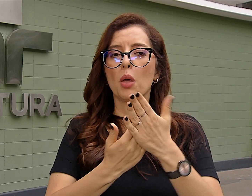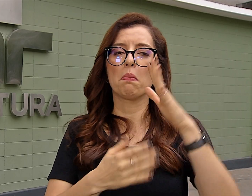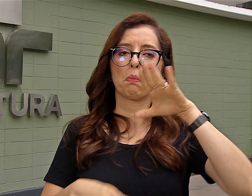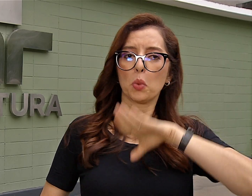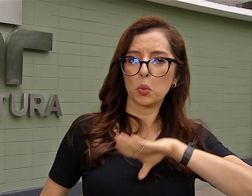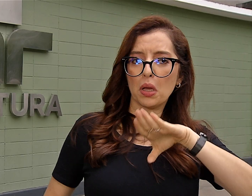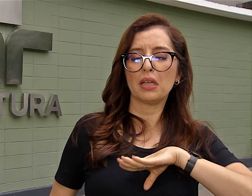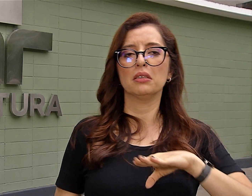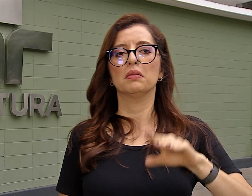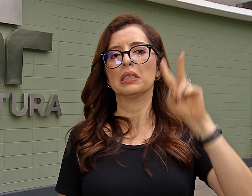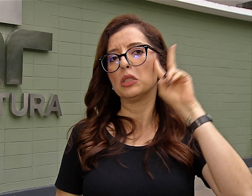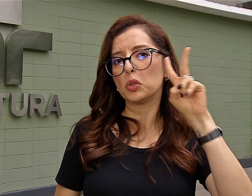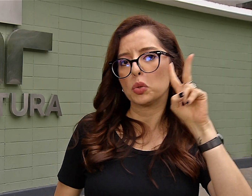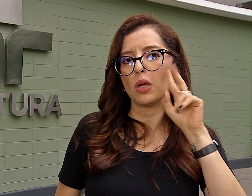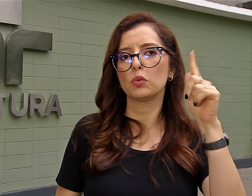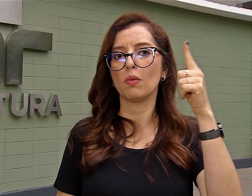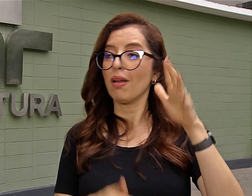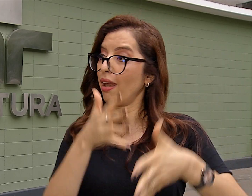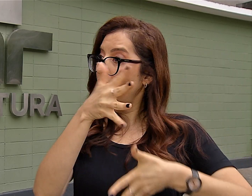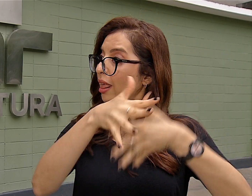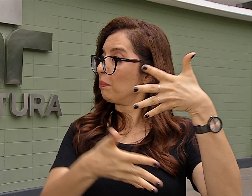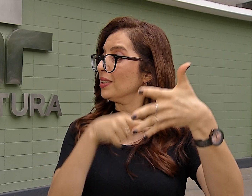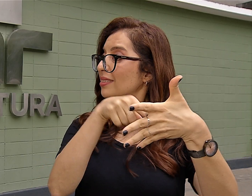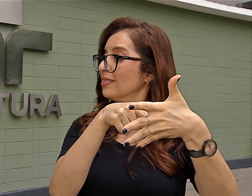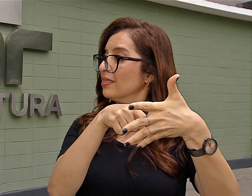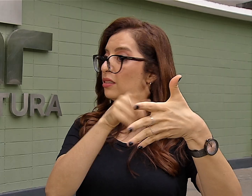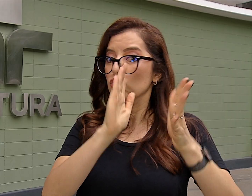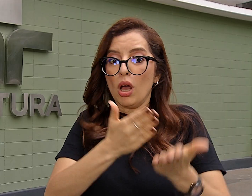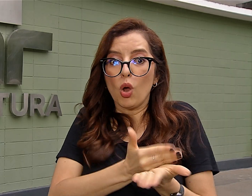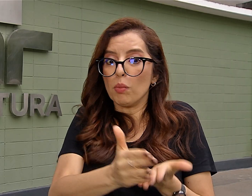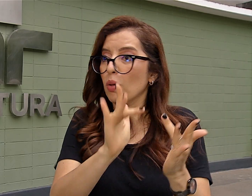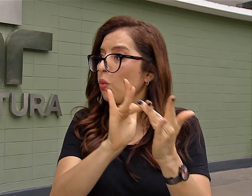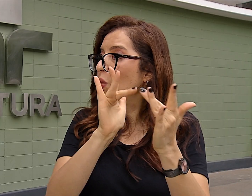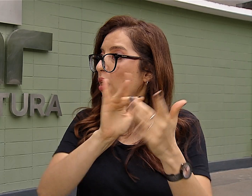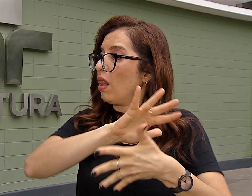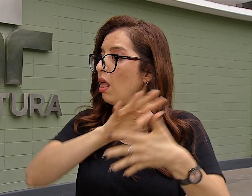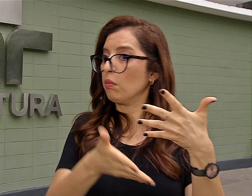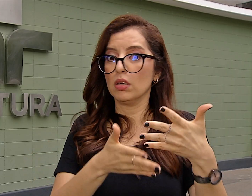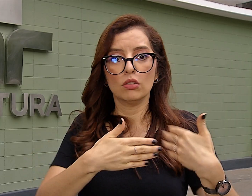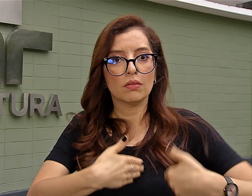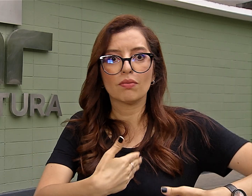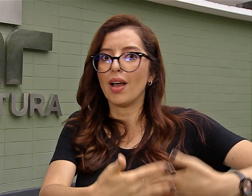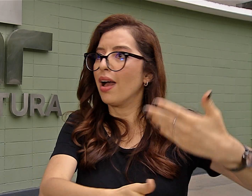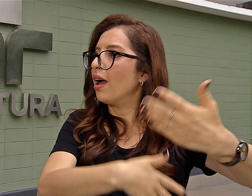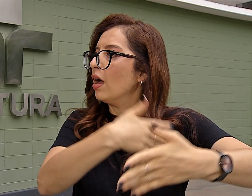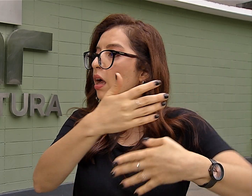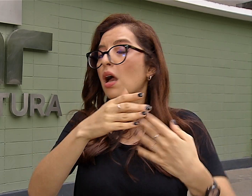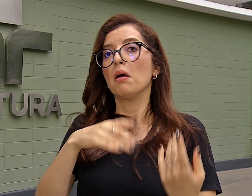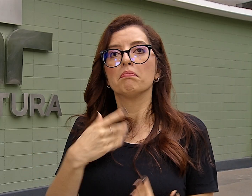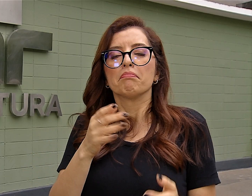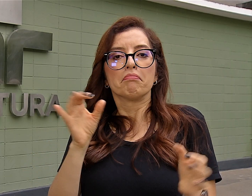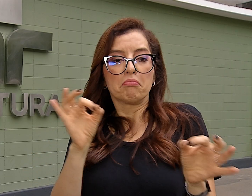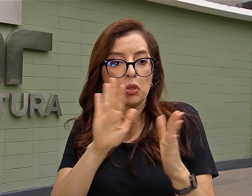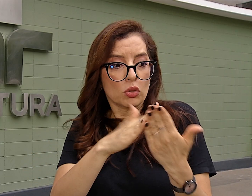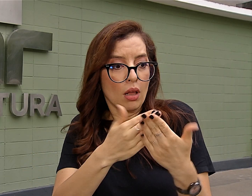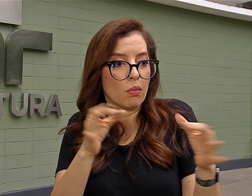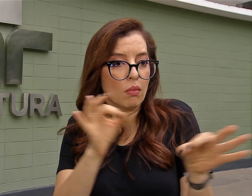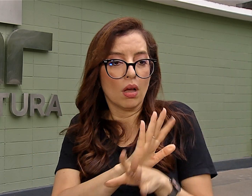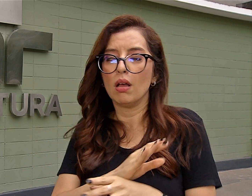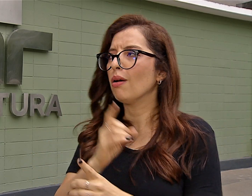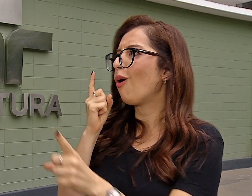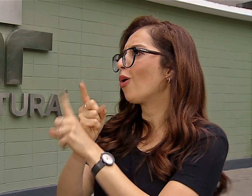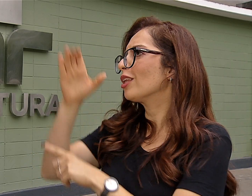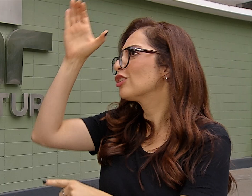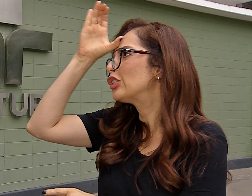ouvinte entrar numa escola, assim como tem a disciplina de português, história, geografia, também tem a disciplina de Libras. Isso seria